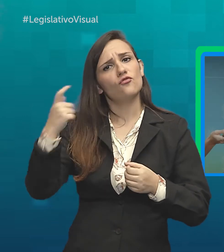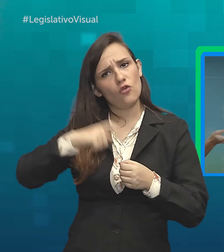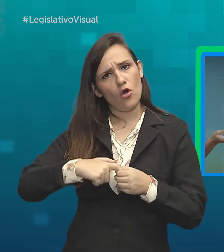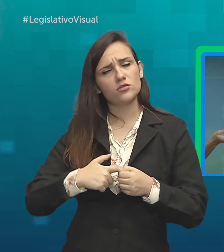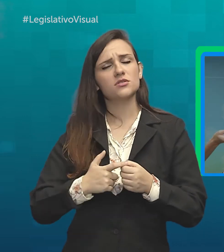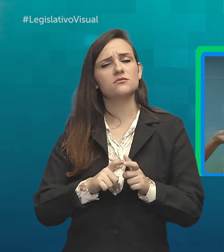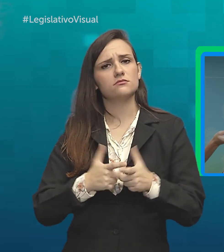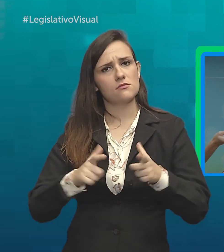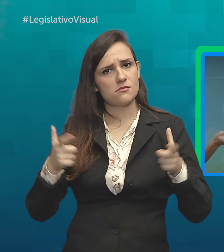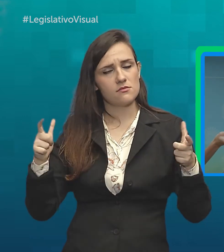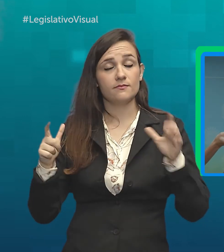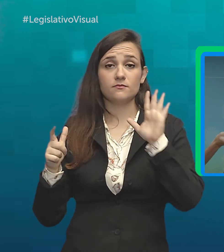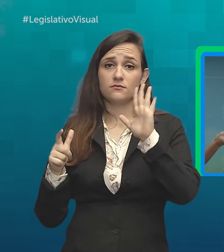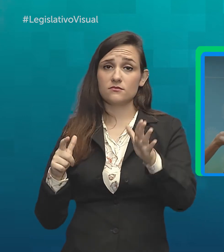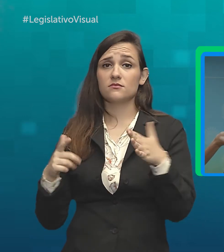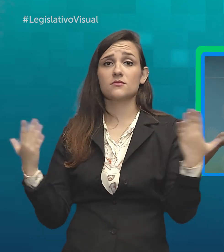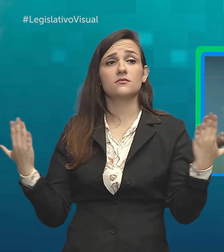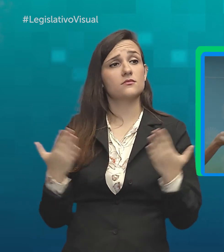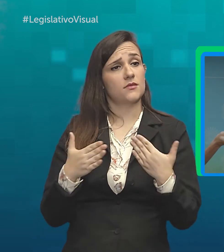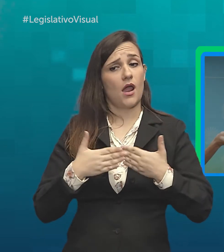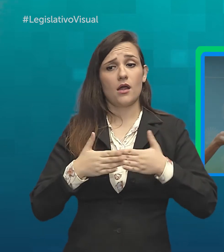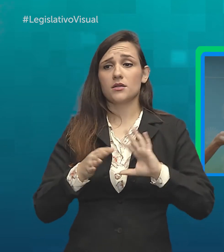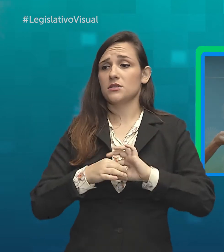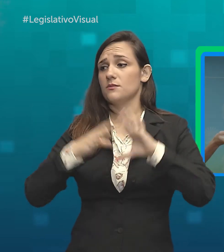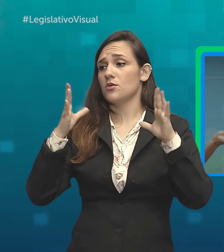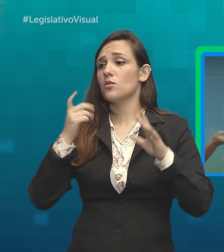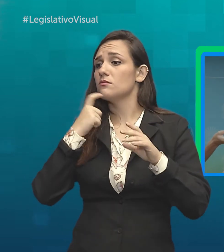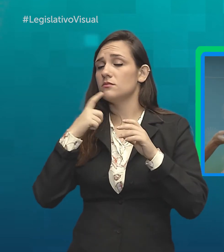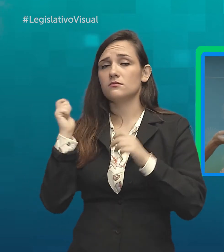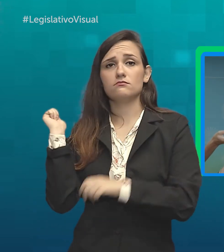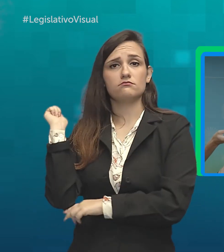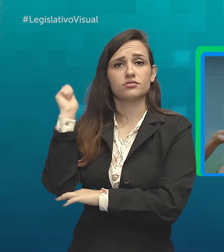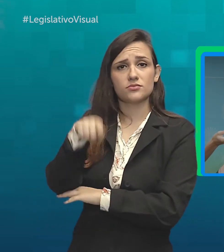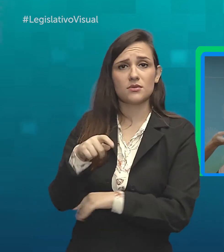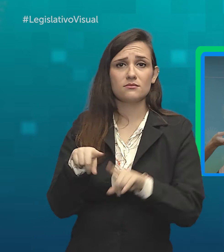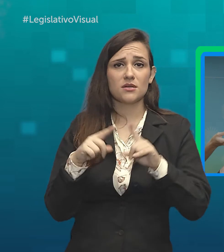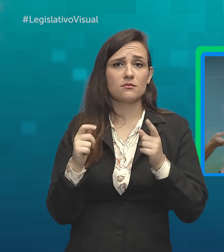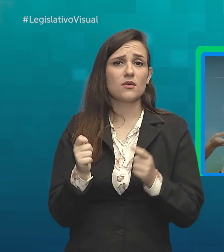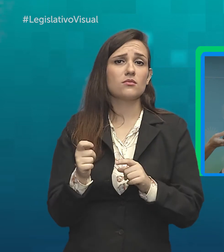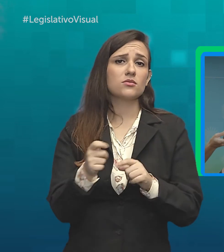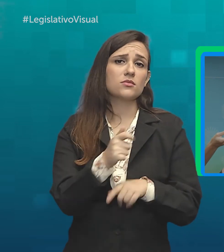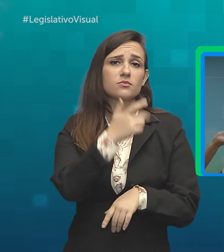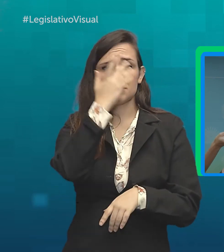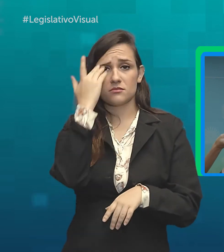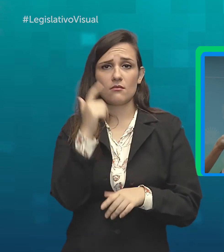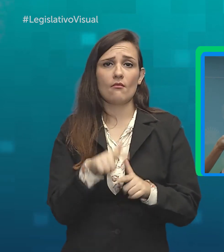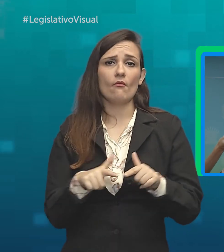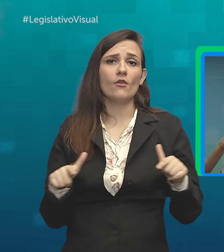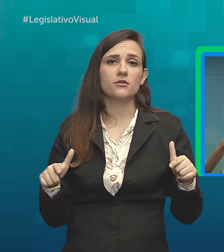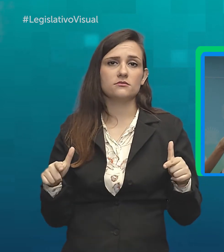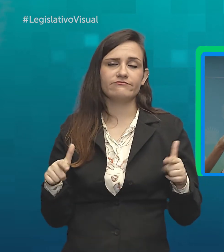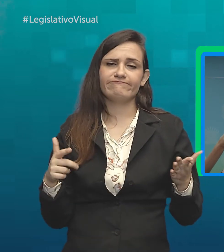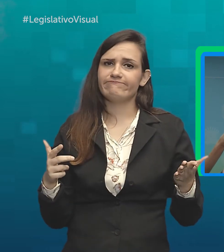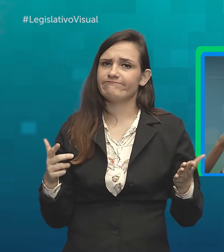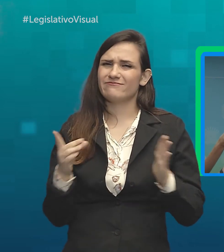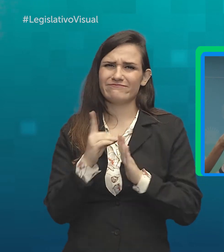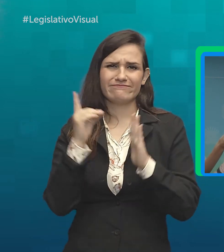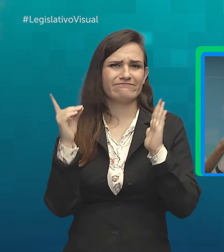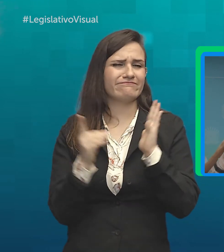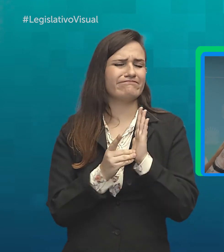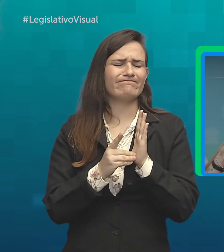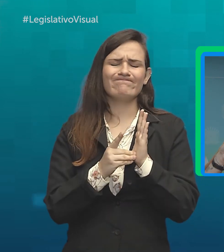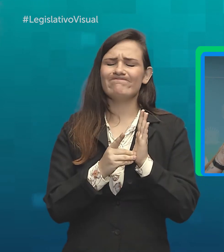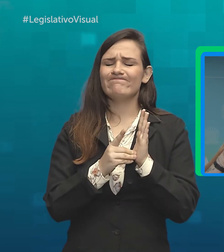estado. Reabriu a pesca, os pesqueiros estão vazios, as pousadas, a rede hoteleira, é um prejuízo total, economicamente falando, da forma como ficou